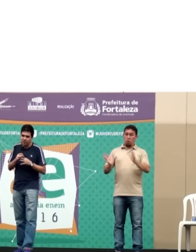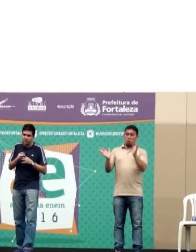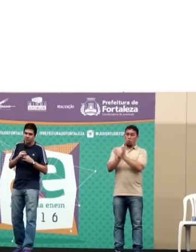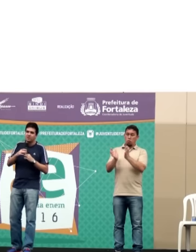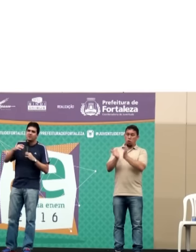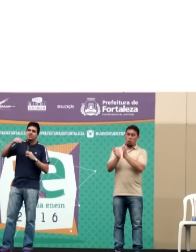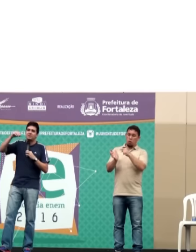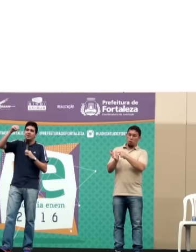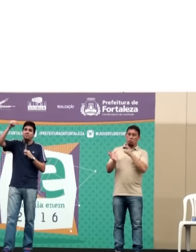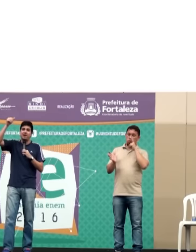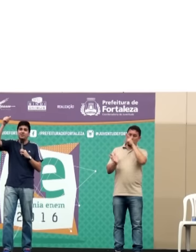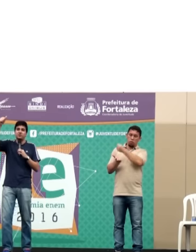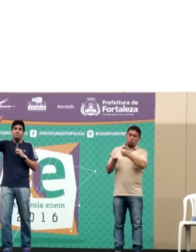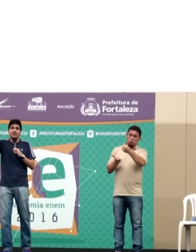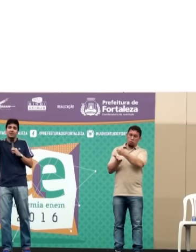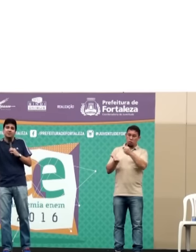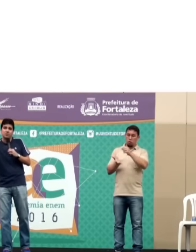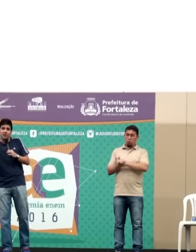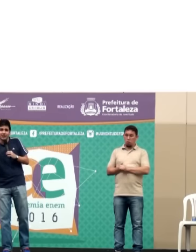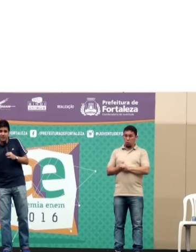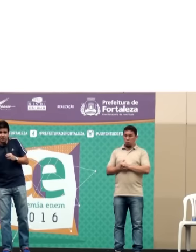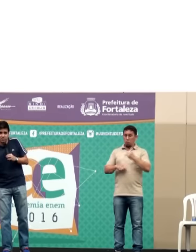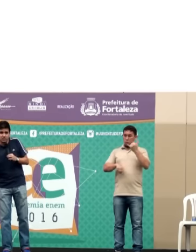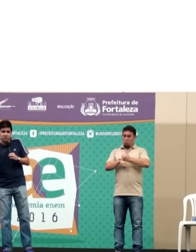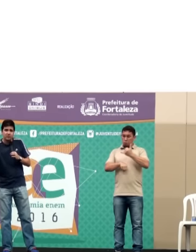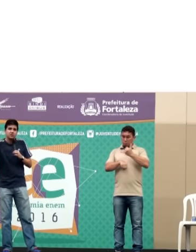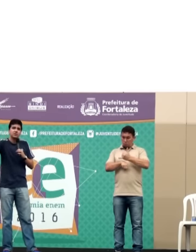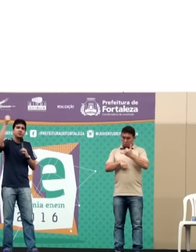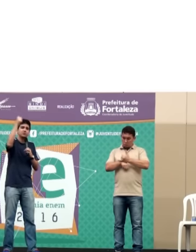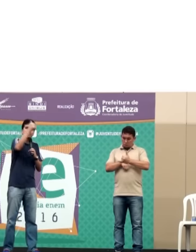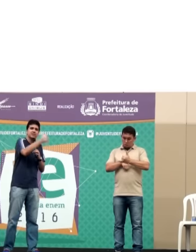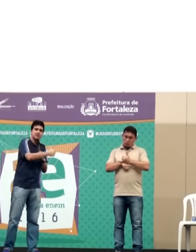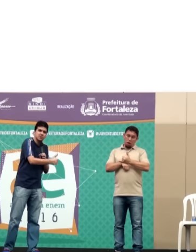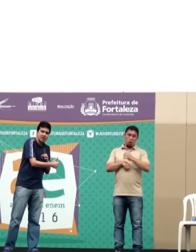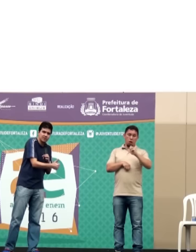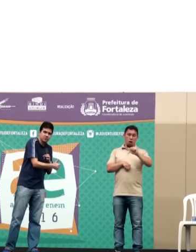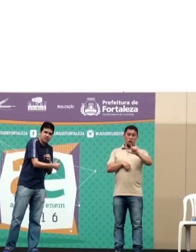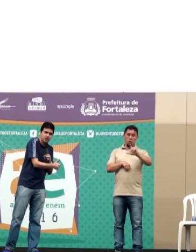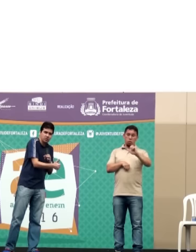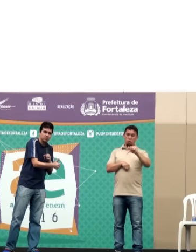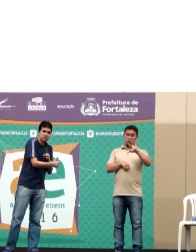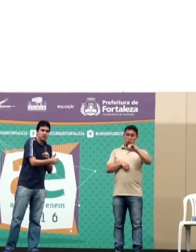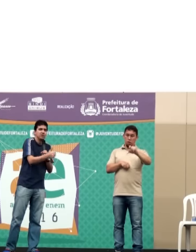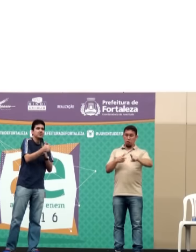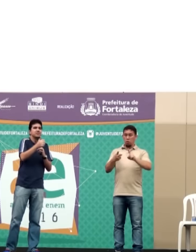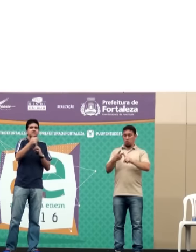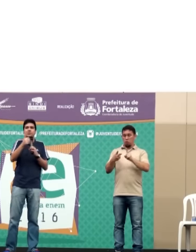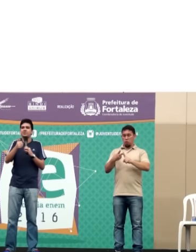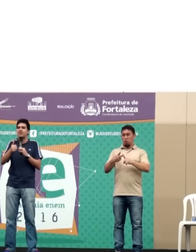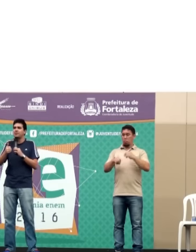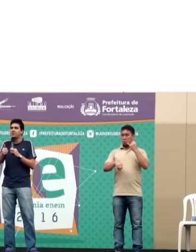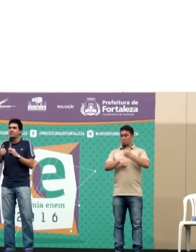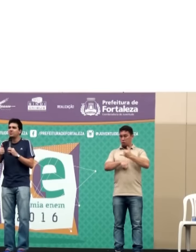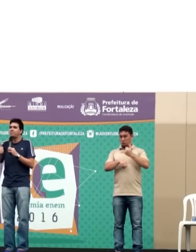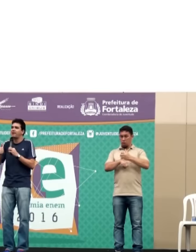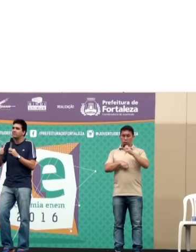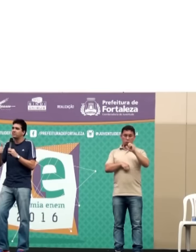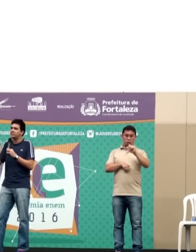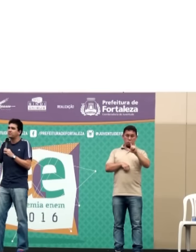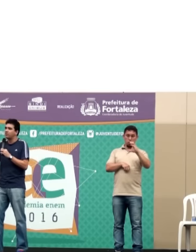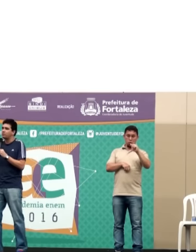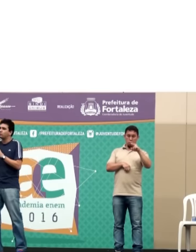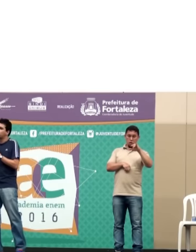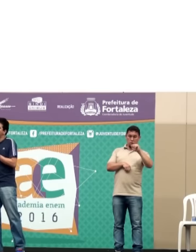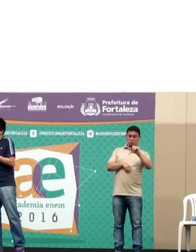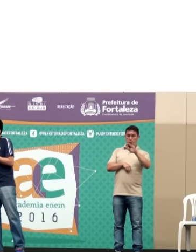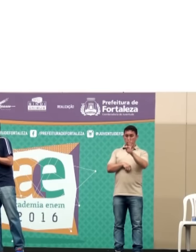bases fortes? São as bases dos metais alcalinos e dos metais alcalinos terrosos, que são exatamente as bases